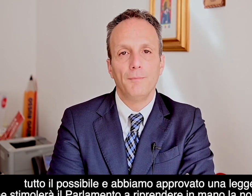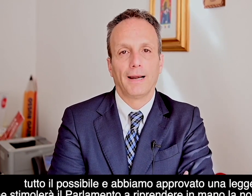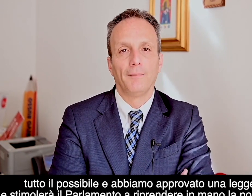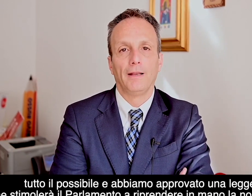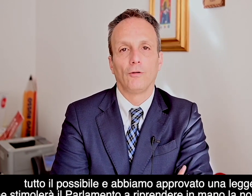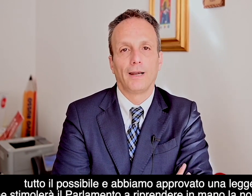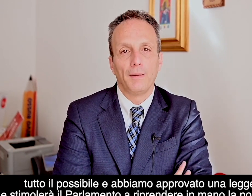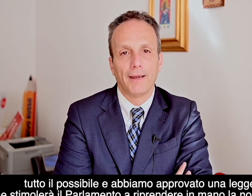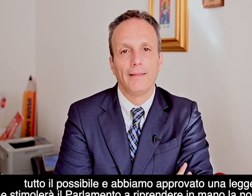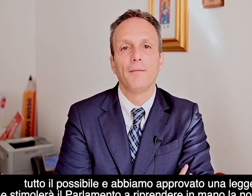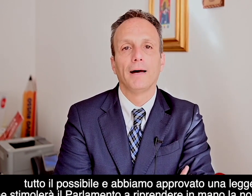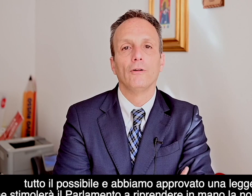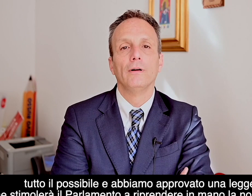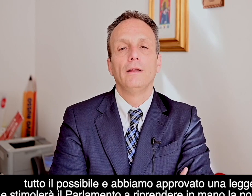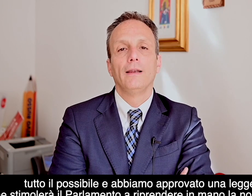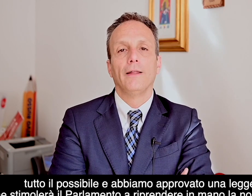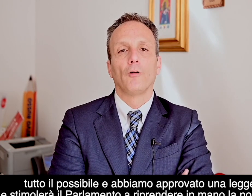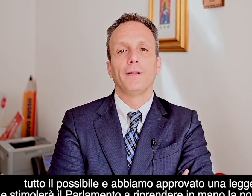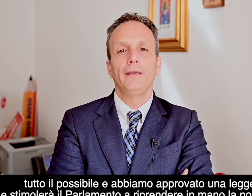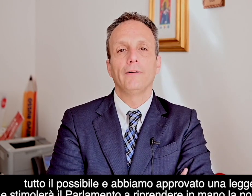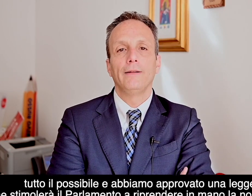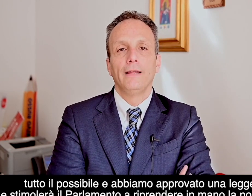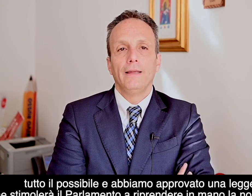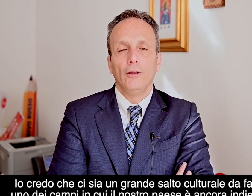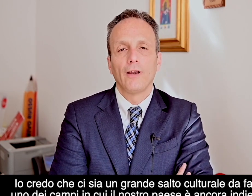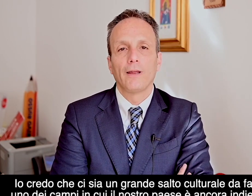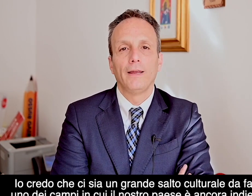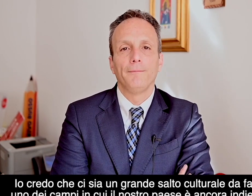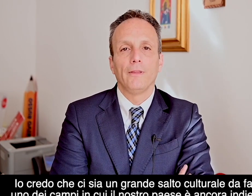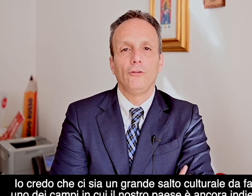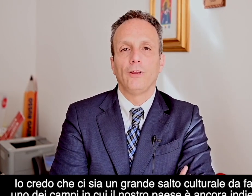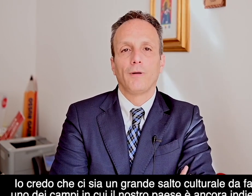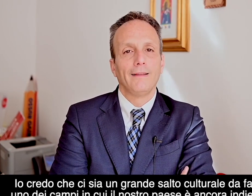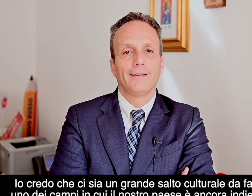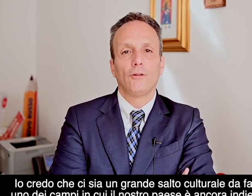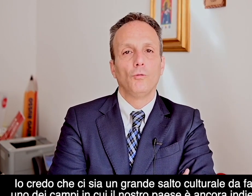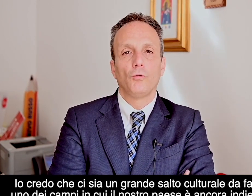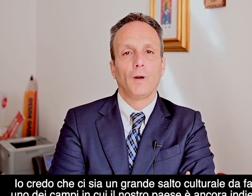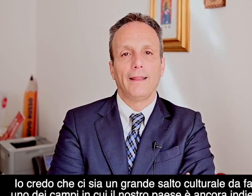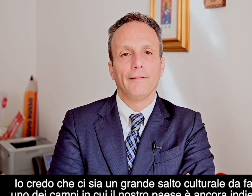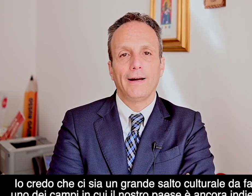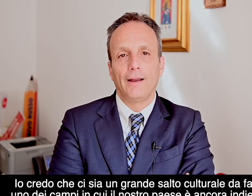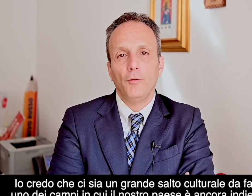parlamento a riprendere in mano la normativa io credo che ci sia un grande salto culturale da fare è uno dei